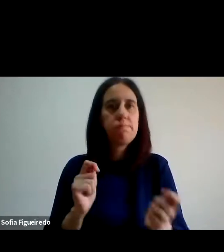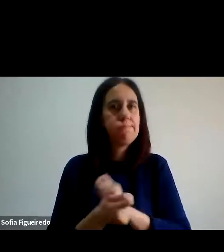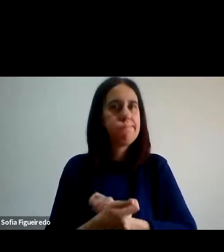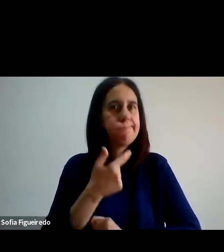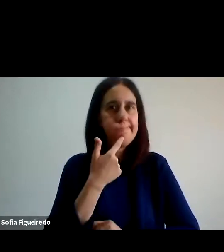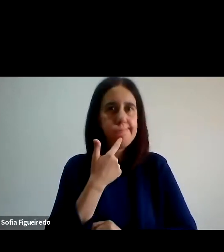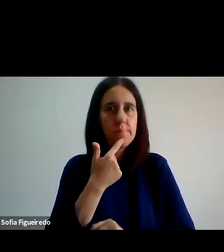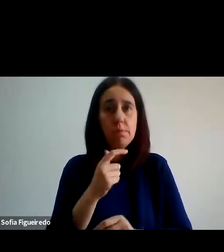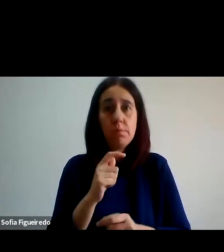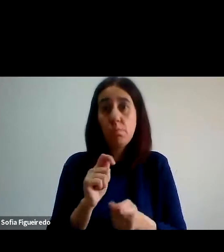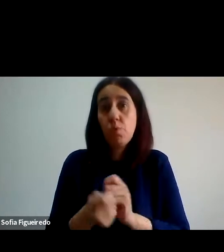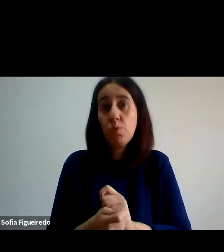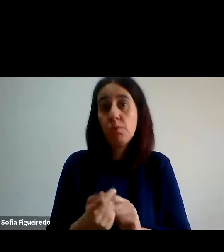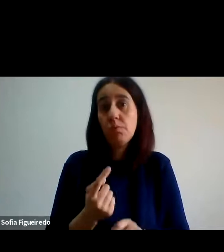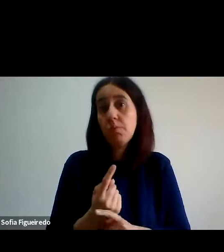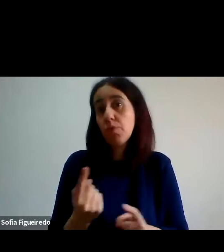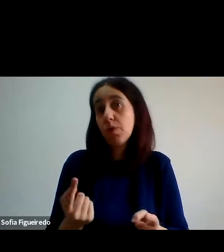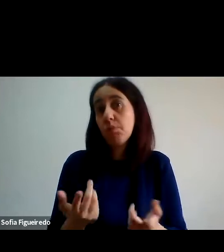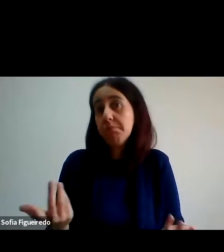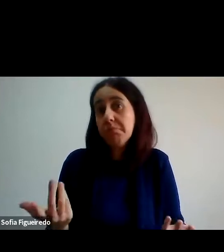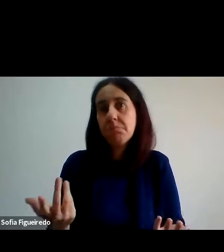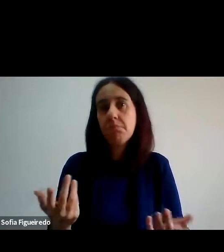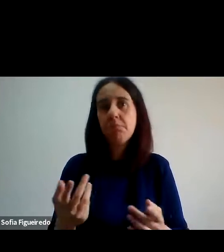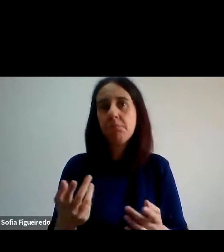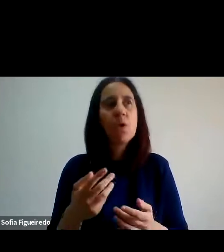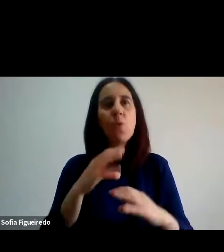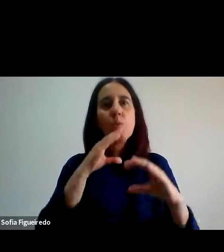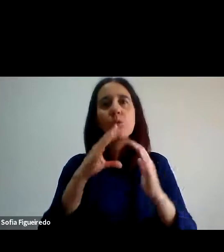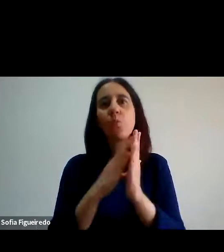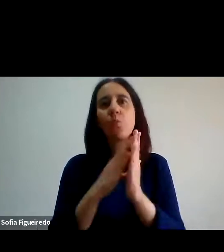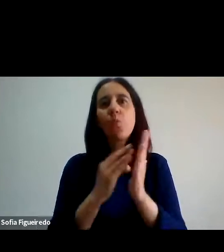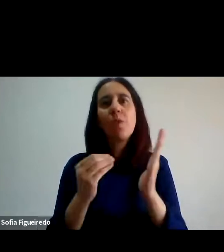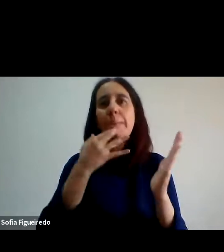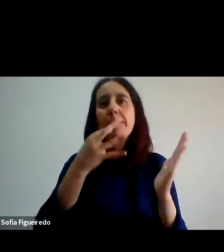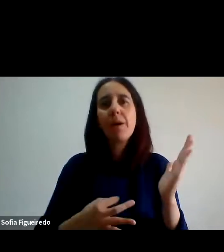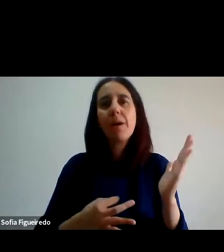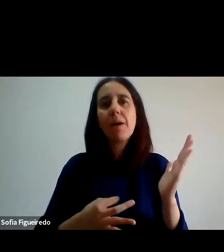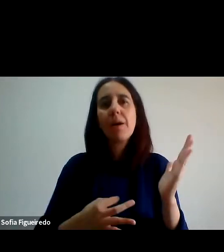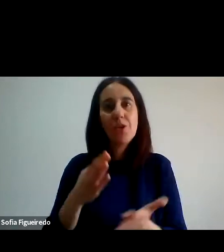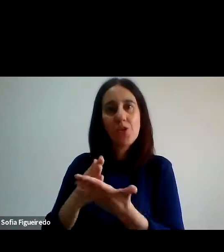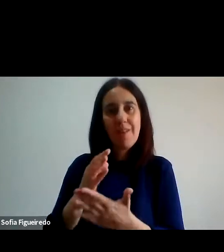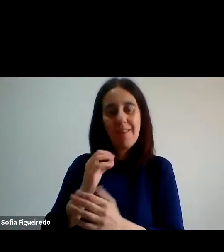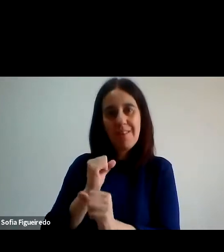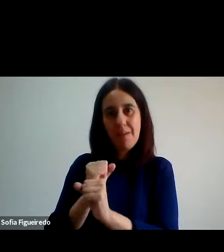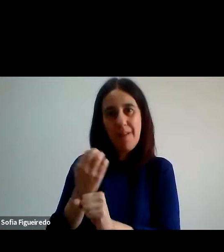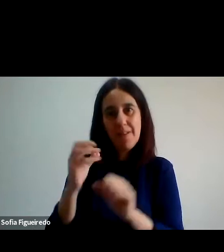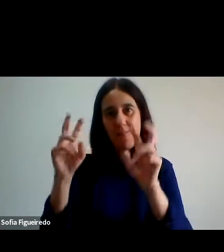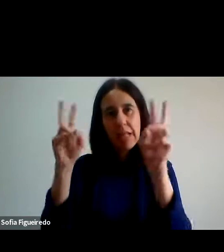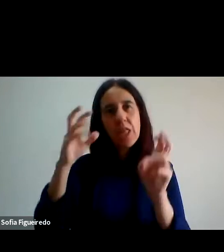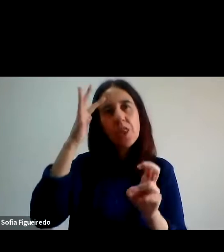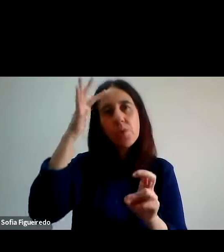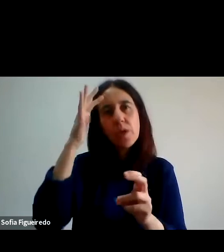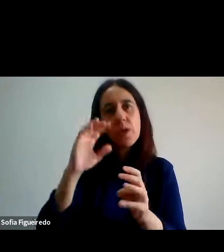Mudou, porque todo o modelo de comunicação, as escolas que trabalham precisamente a teoria da comunicação,